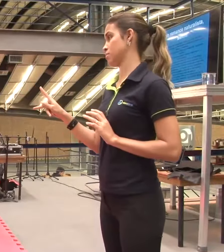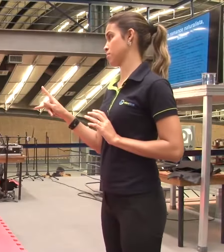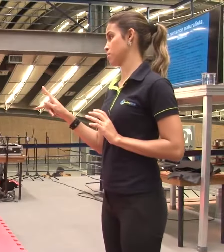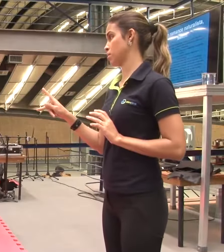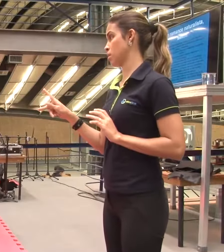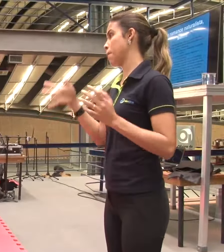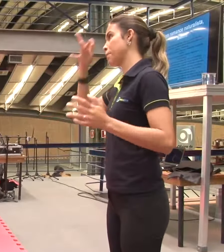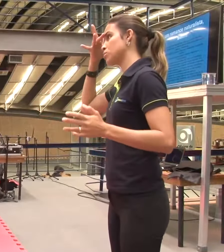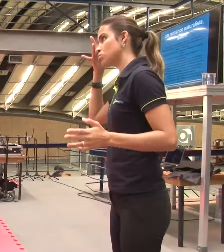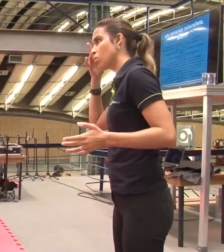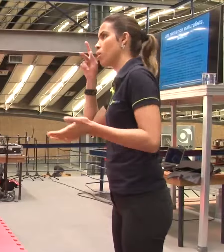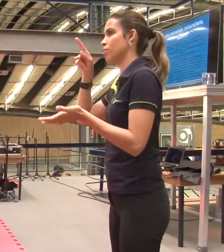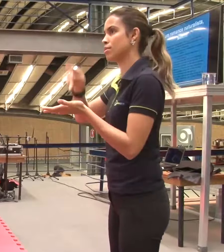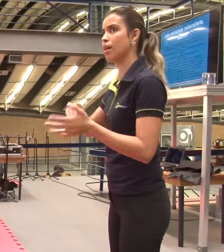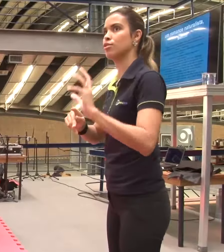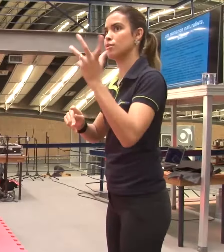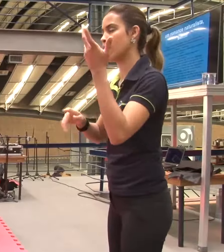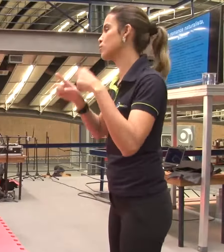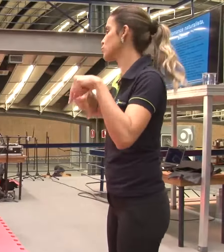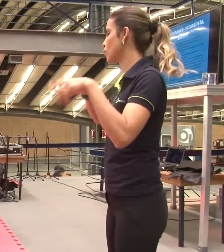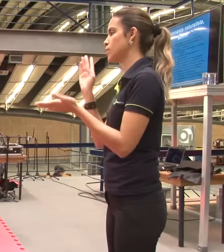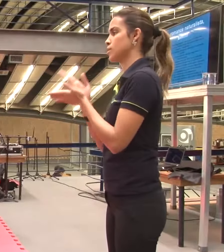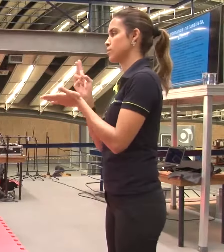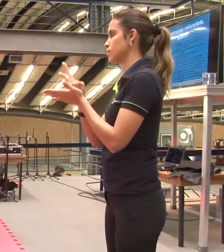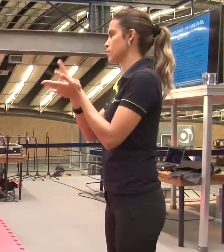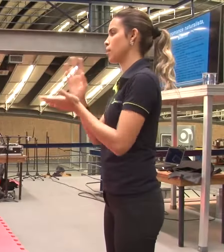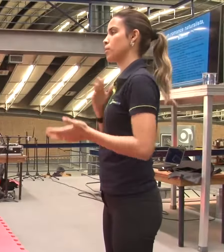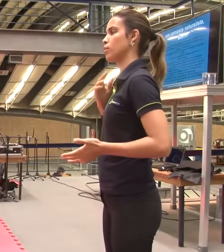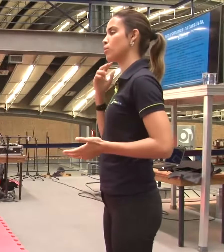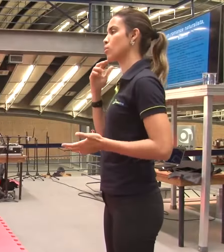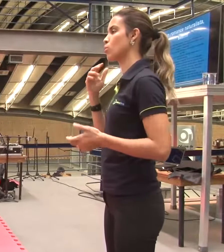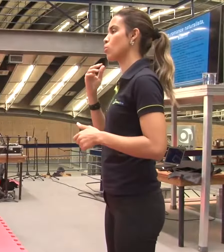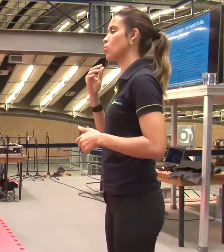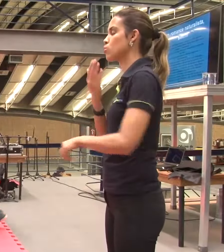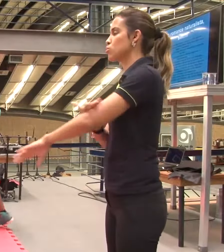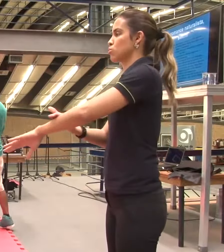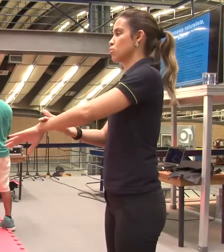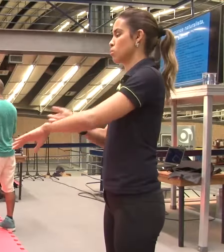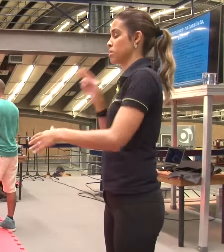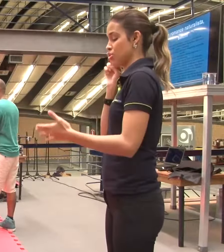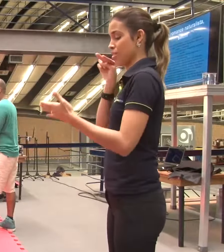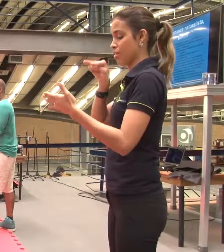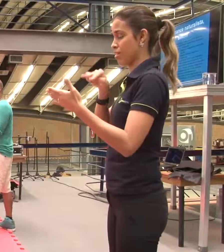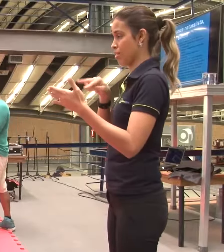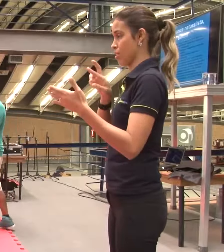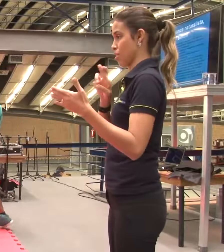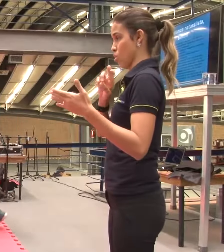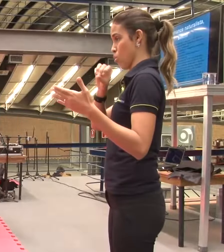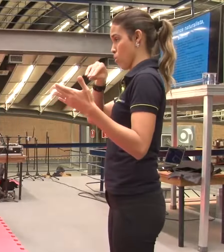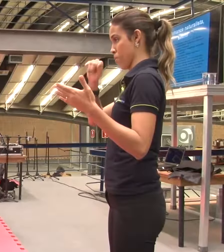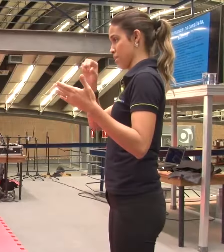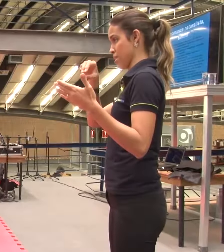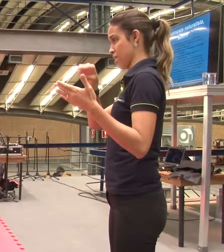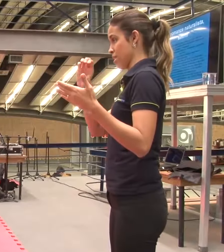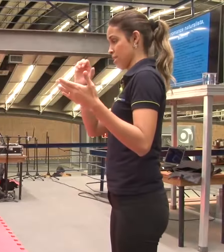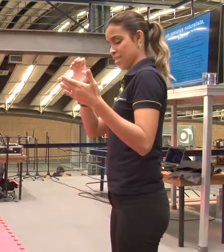como pessoas. A gente tem a tendência de fazer do romance, e aí isso é natural, aquilo que a gente